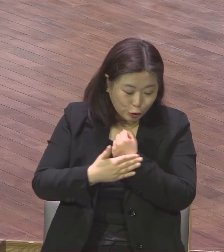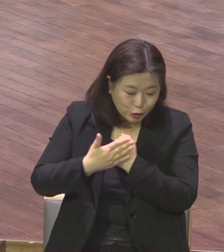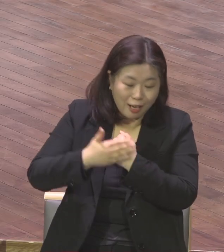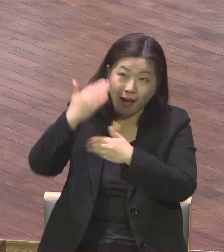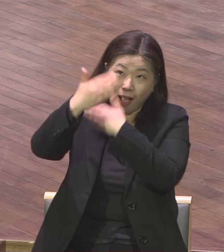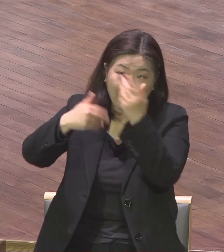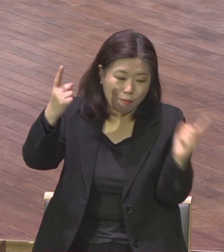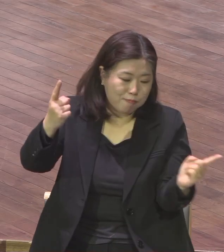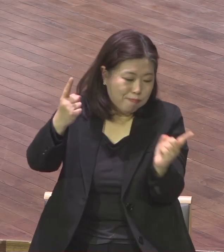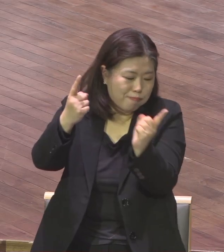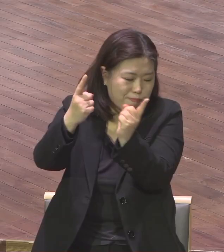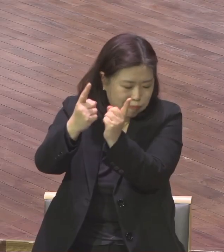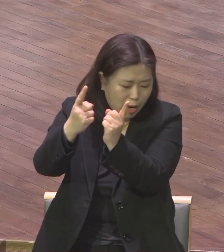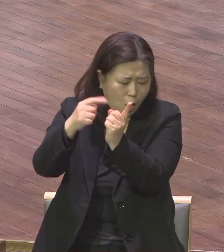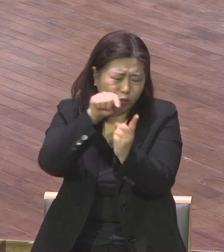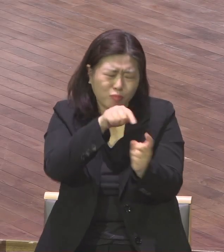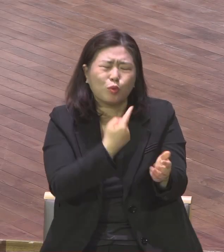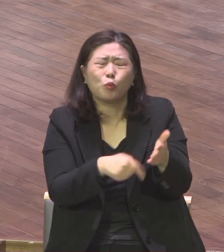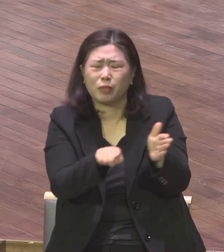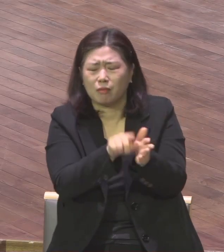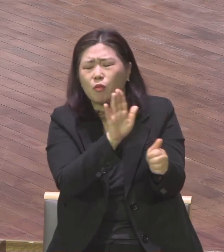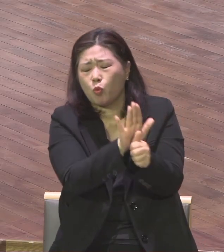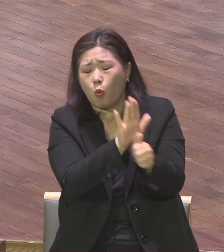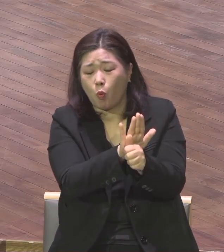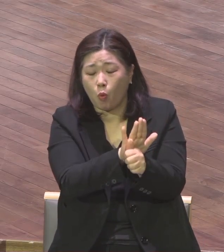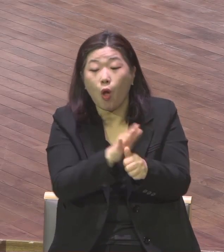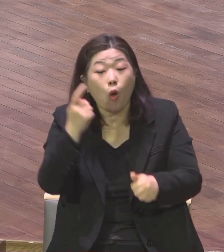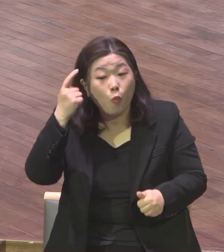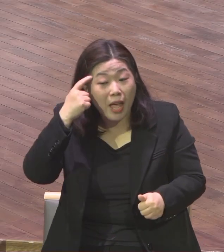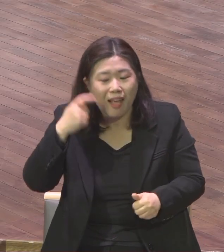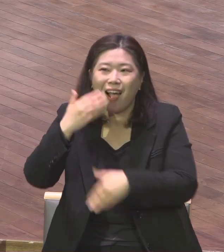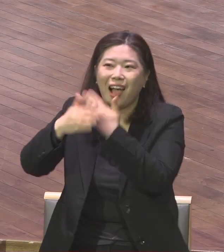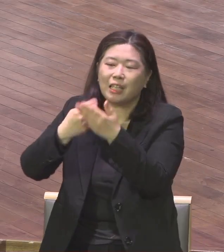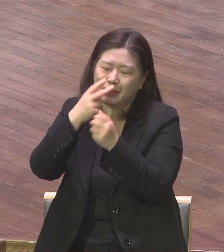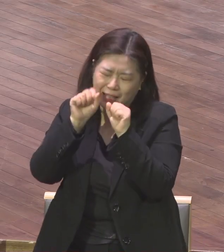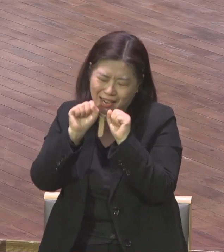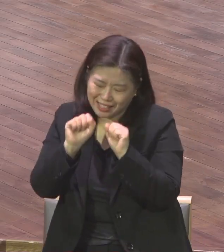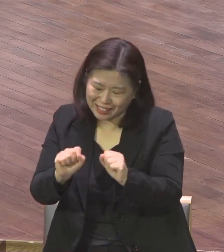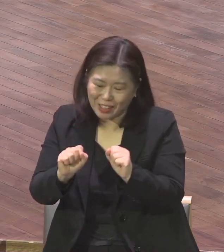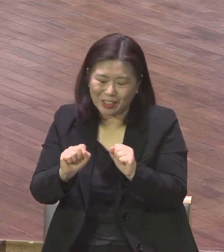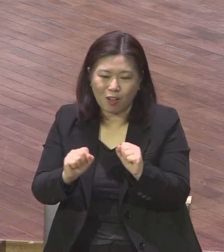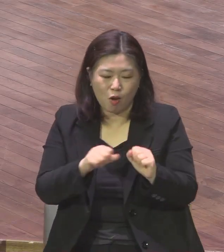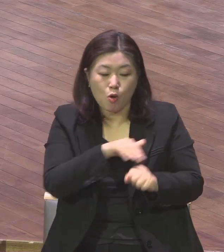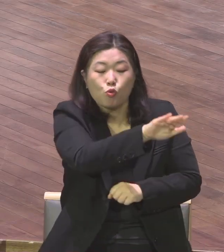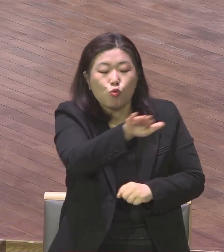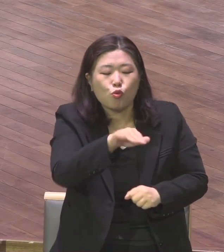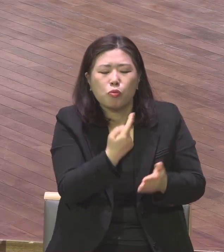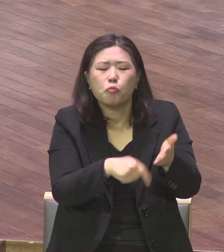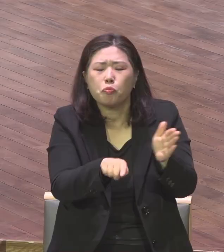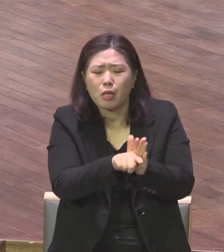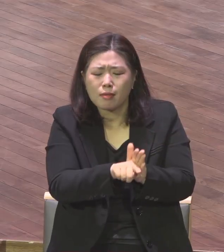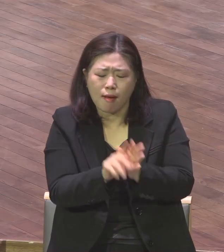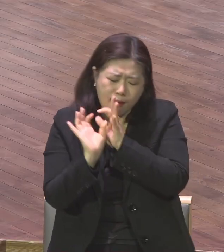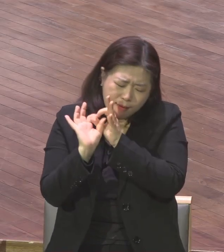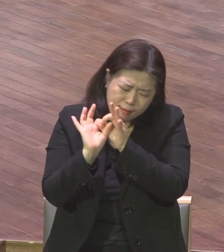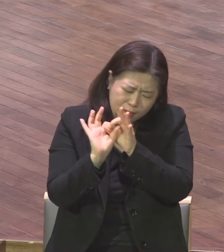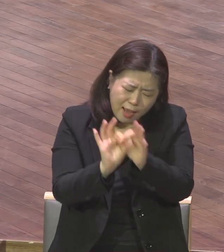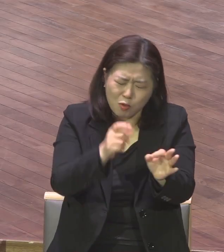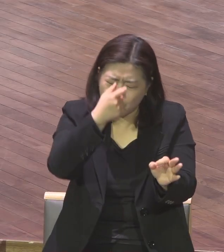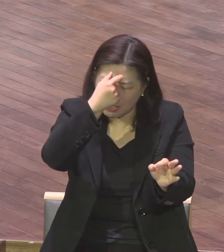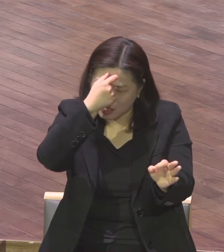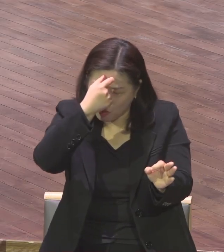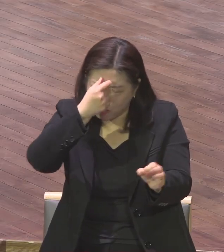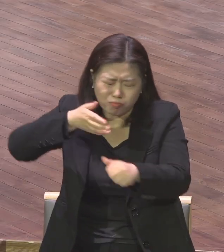항상 살아 계셔서 그들을 위하여 간구하심이라. 예수님이 계속 간구하고 있어요. 이 말씀은 예수